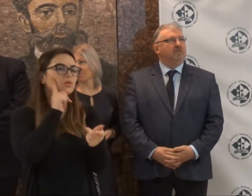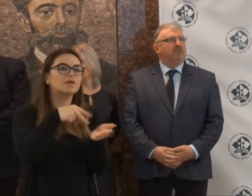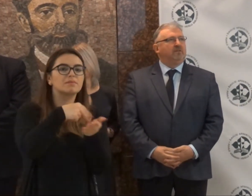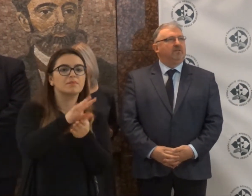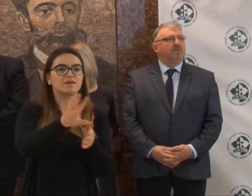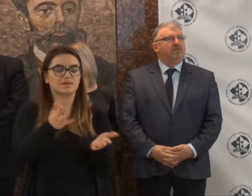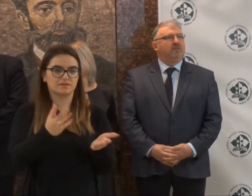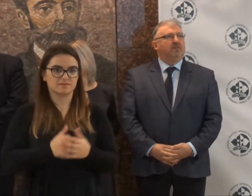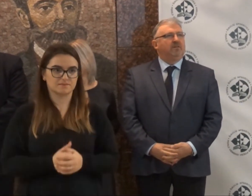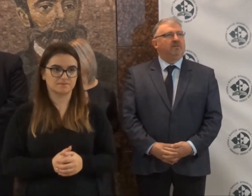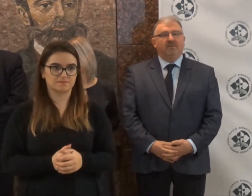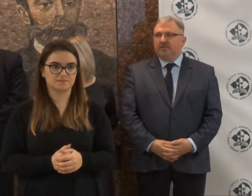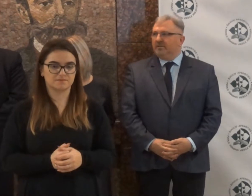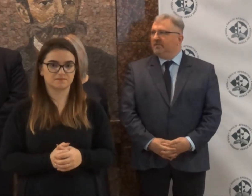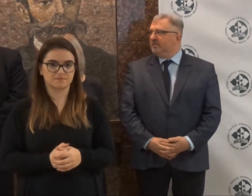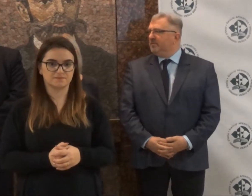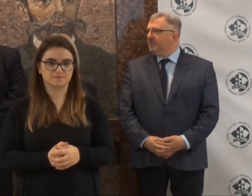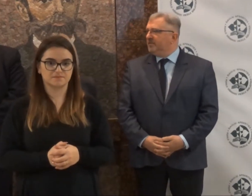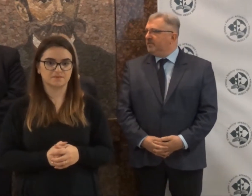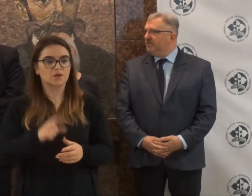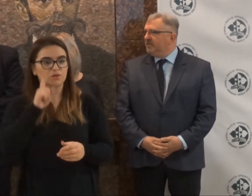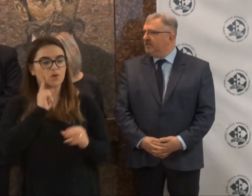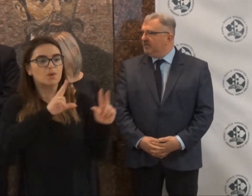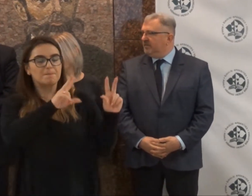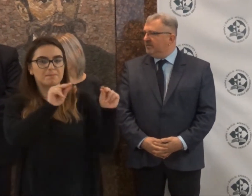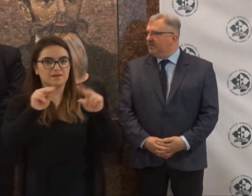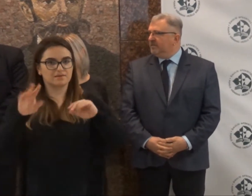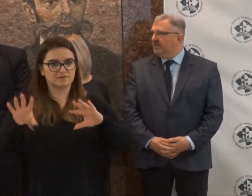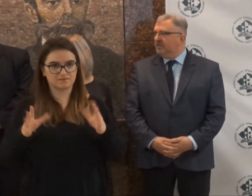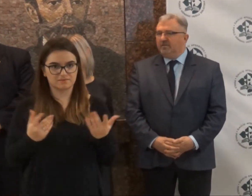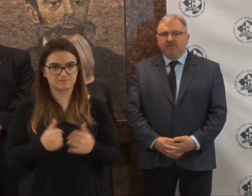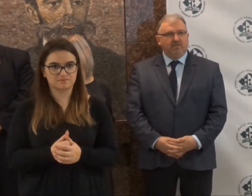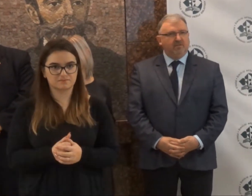šiandien. Ir palinkėti tiesiog